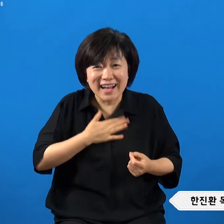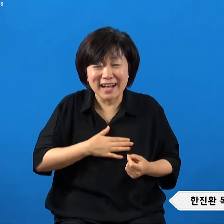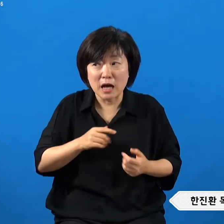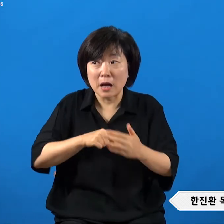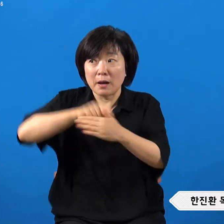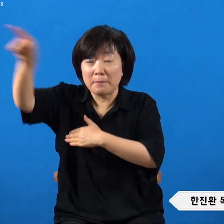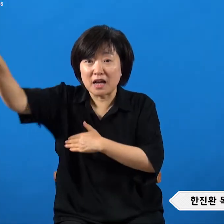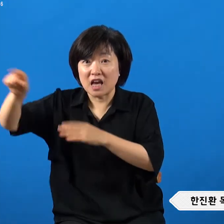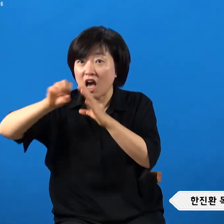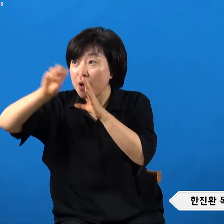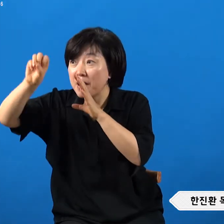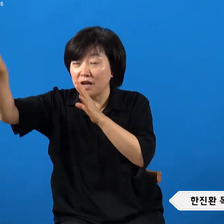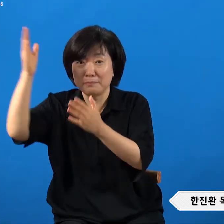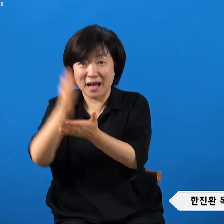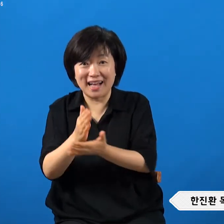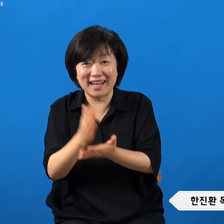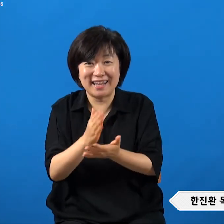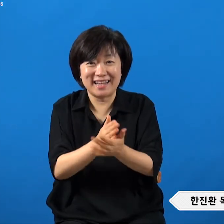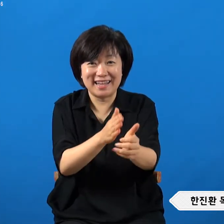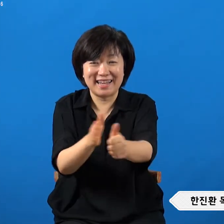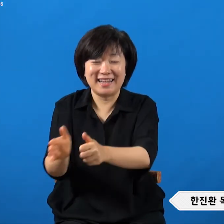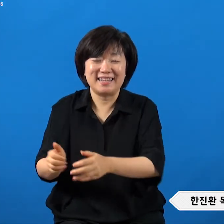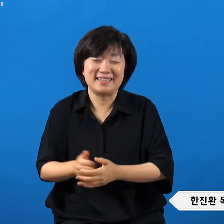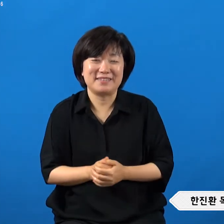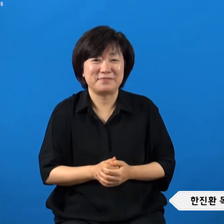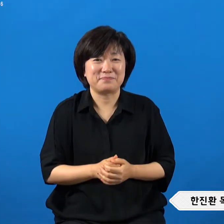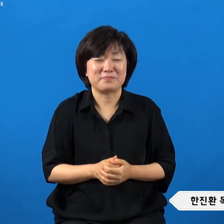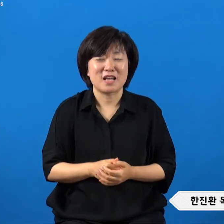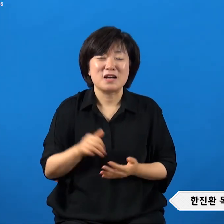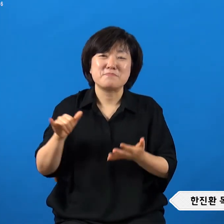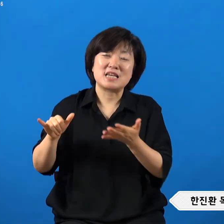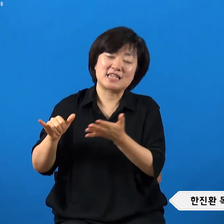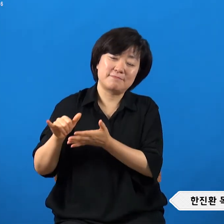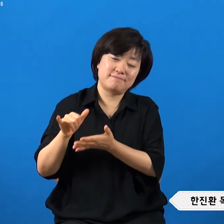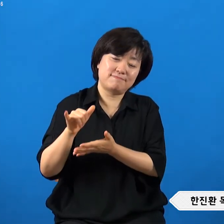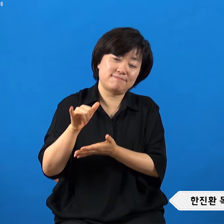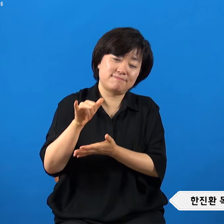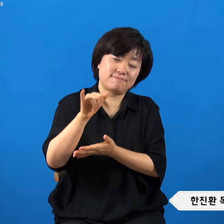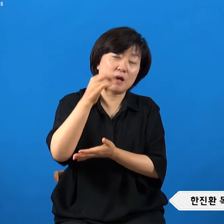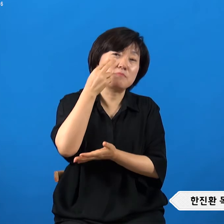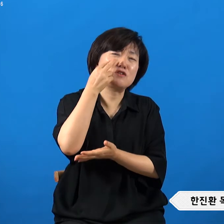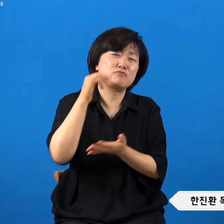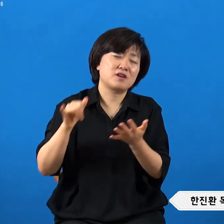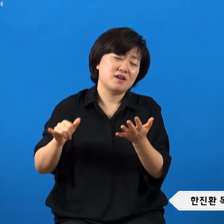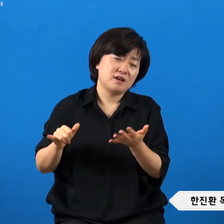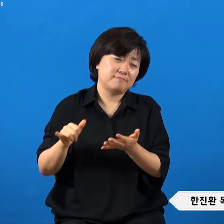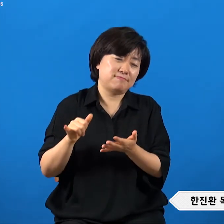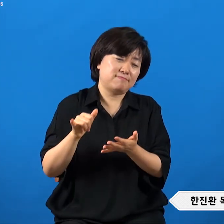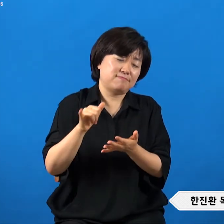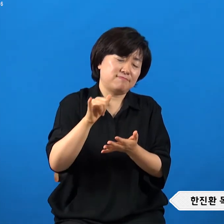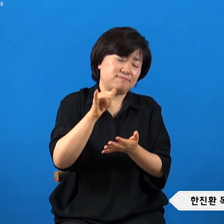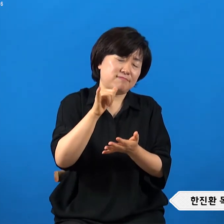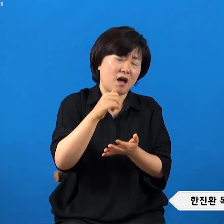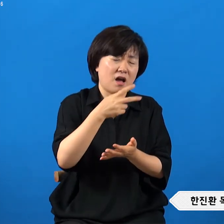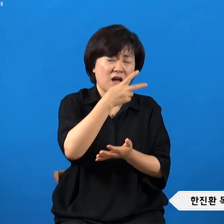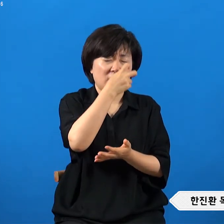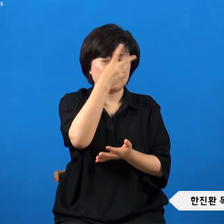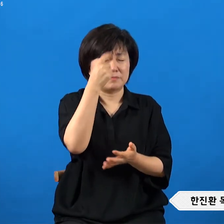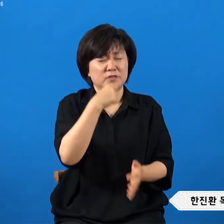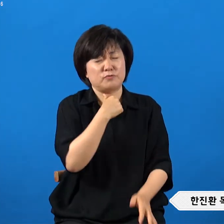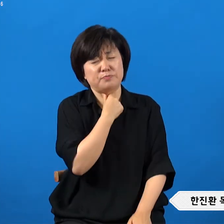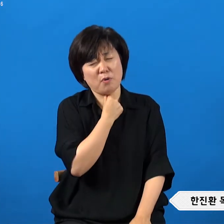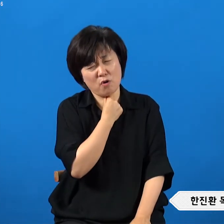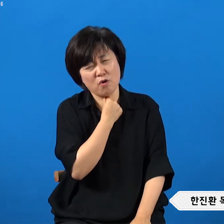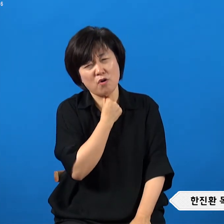얘기입니다. 절대로 밖에 가서 얘기하지 마십시오. 비행기 타고 이제 미국 가는데 이 잠을 좀 자야 되겠는데 제가